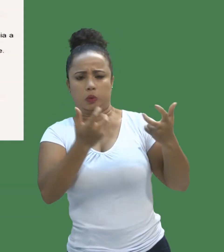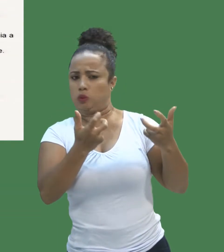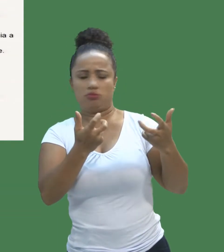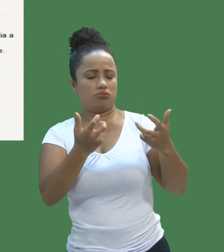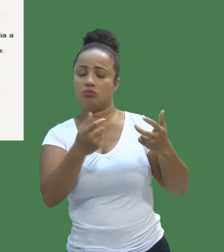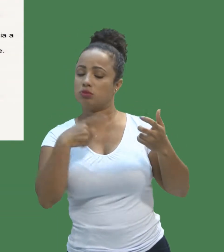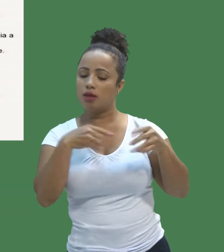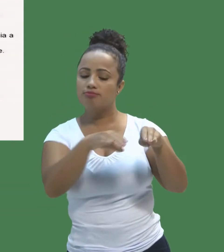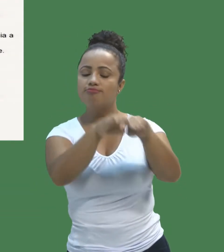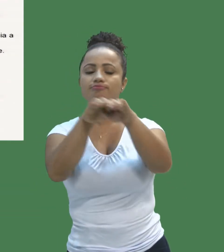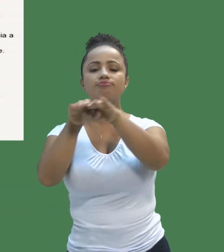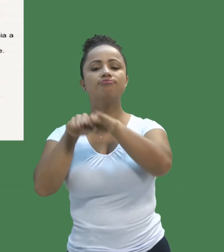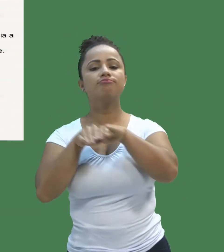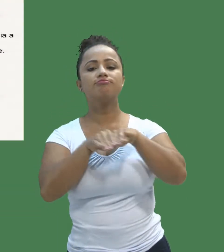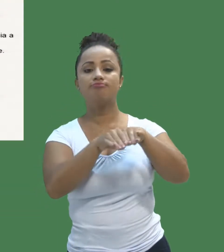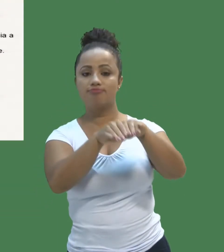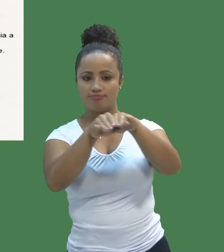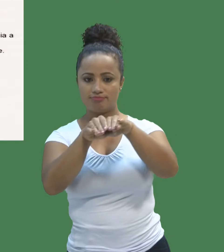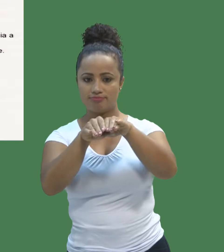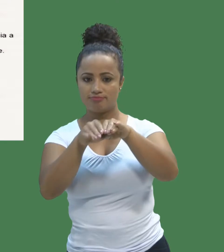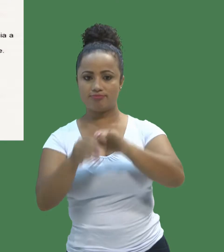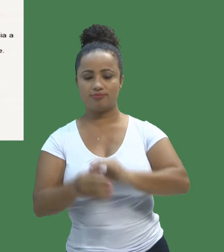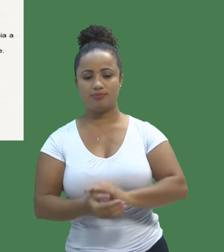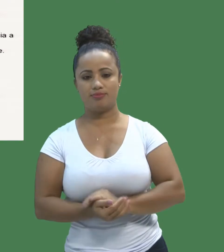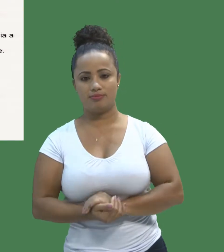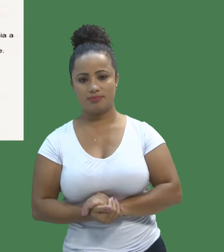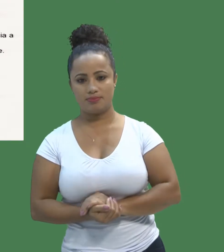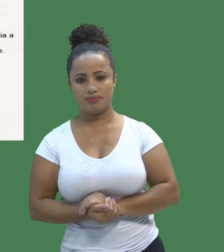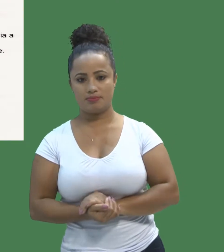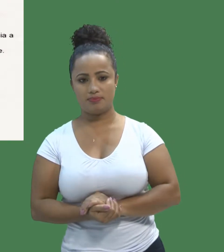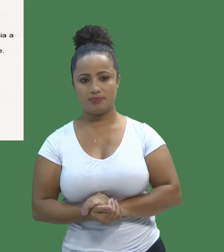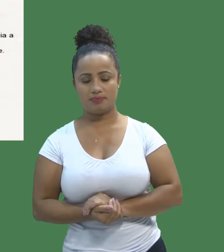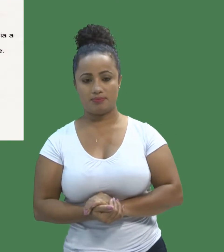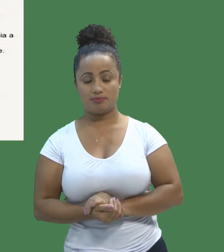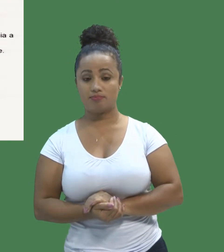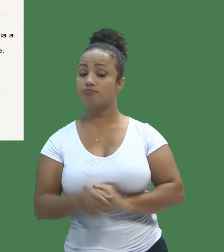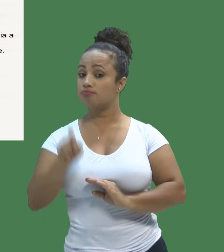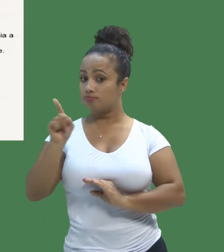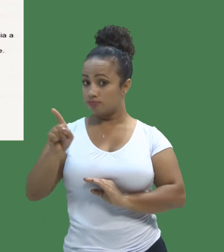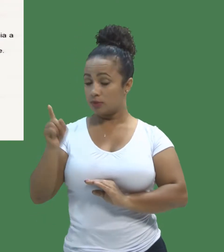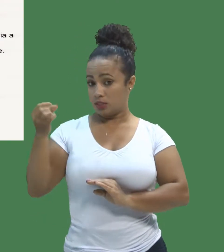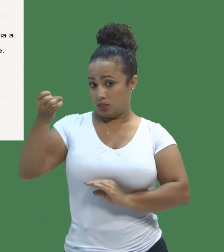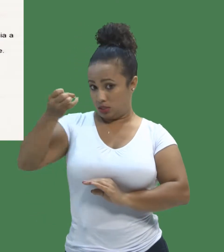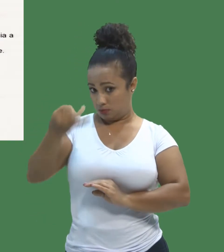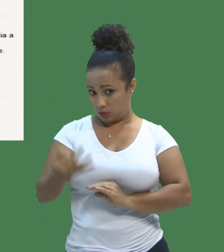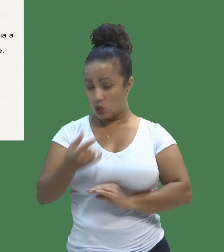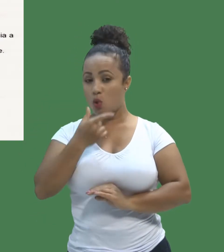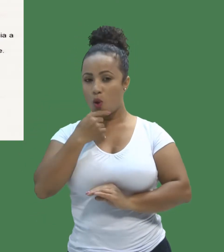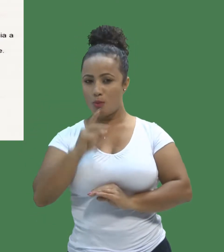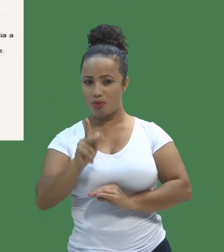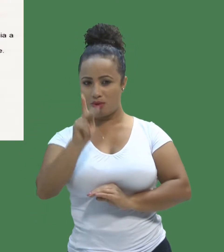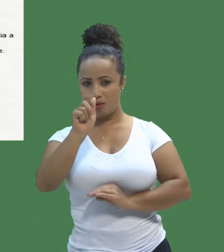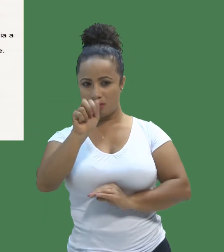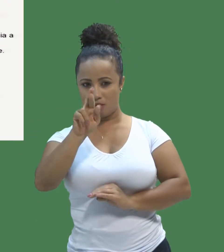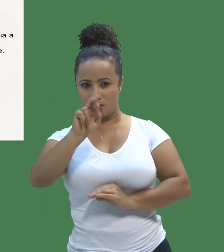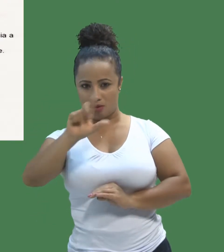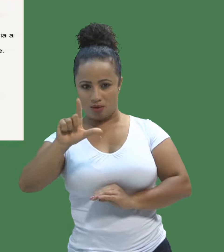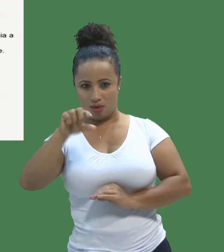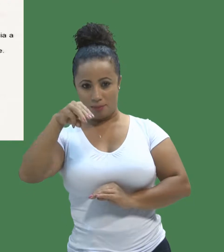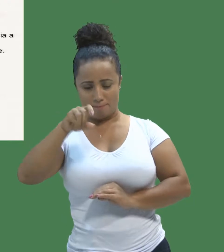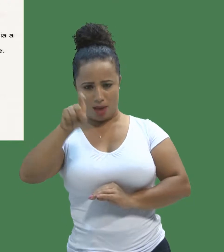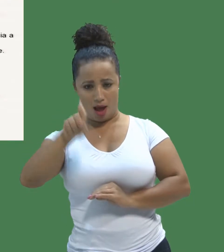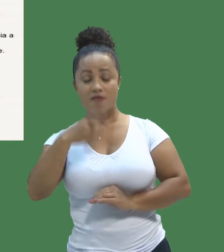Para Karl Marx, o sociólogo deve colocar o conhecimento universal e os recursos